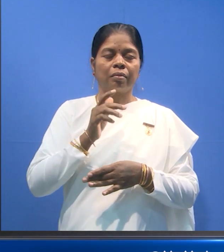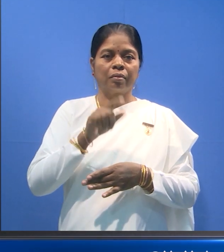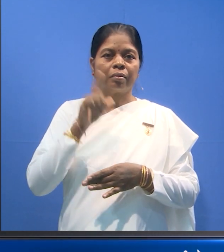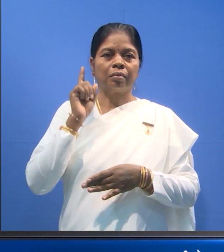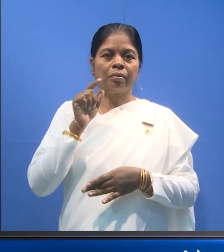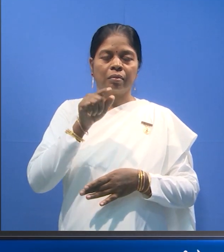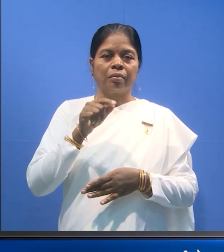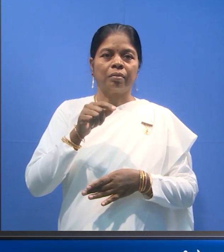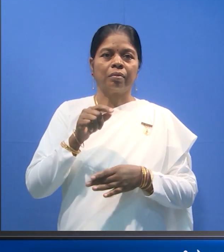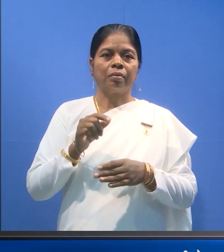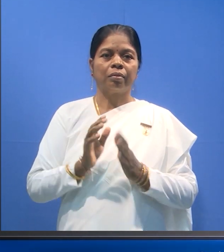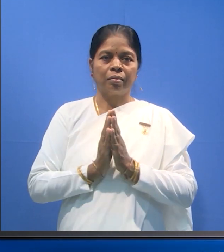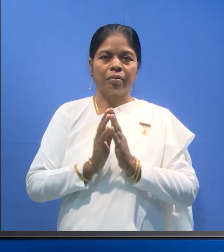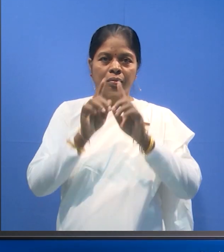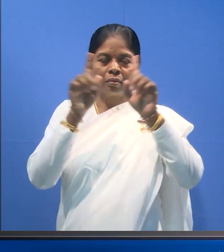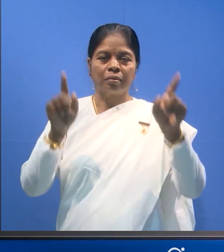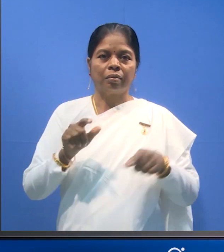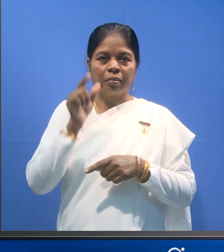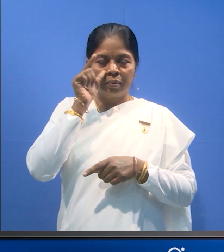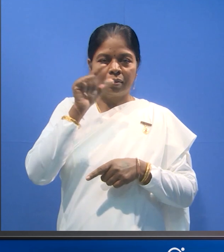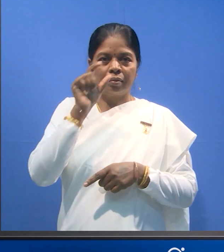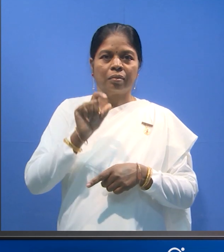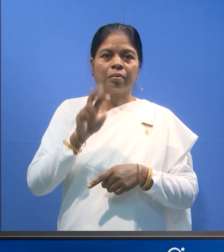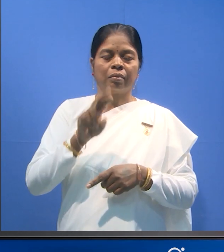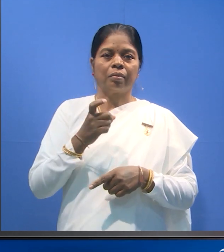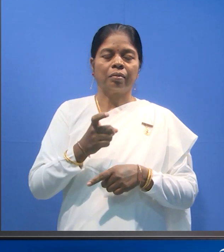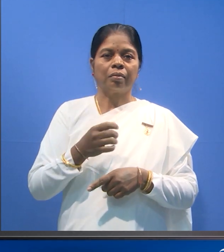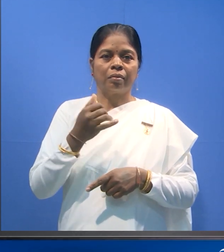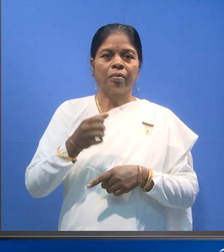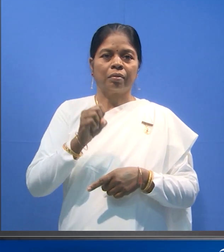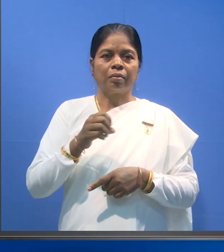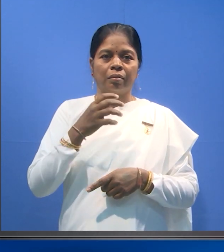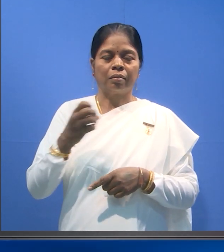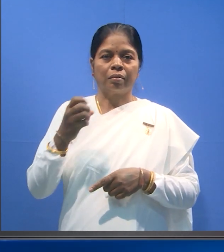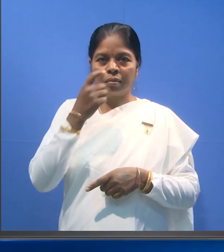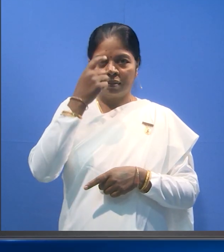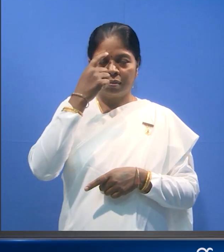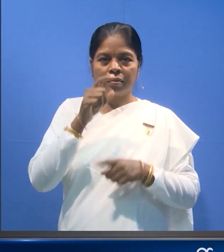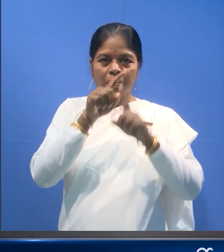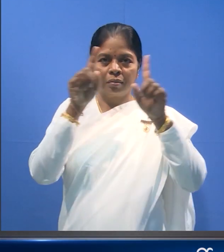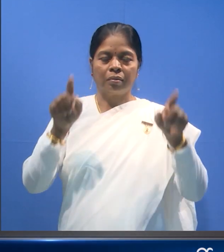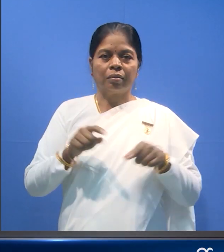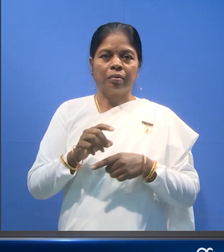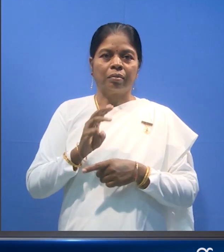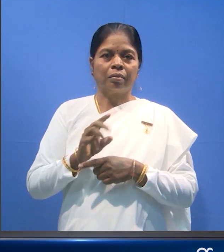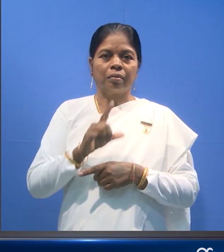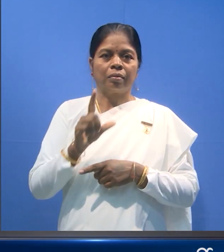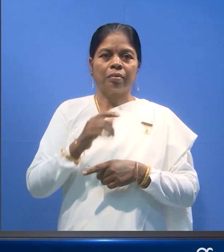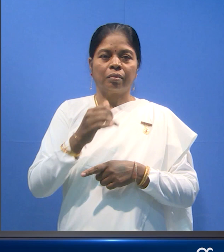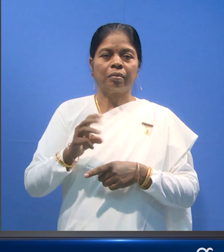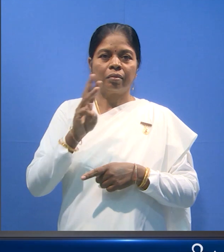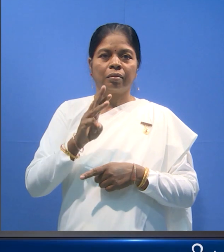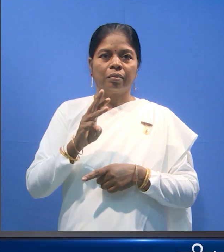झाला. त्यांचे वडील स्वर्गीय लिंगराज दास आणि आई स्वर्गीय